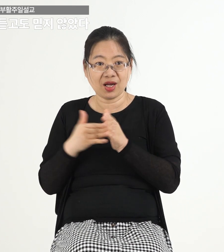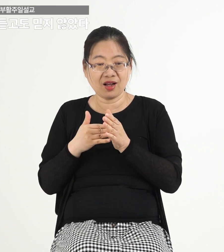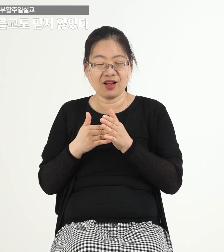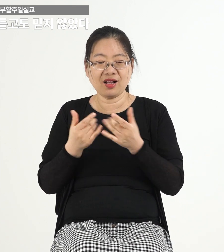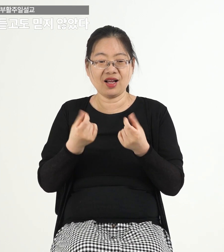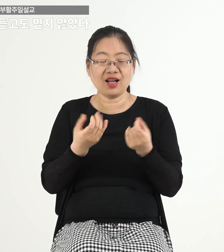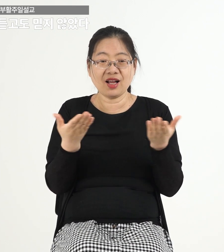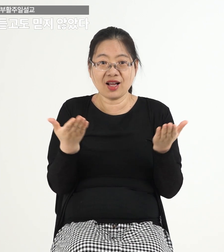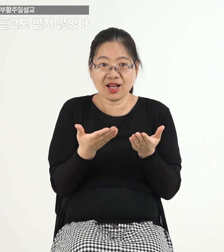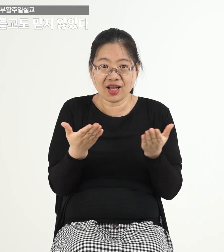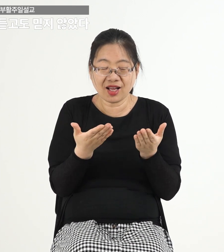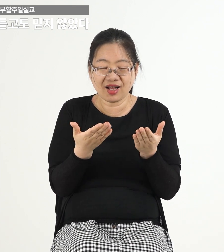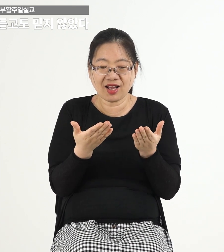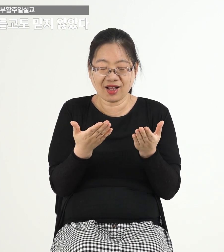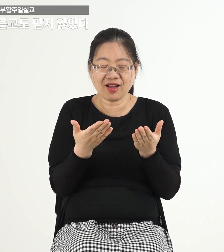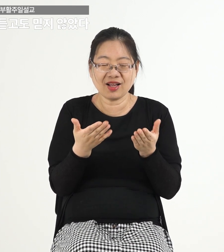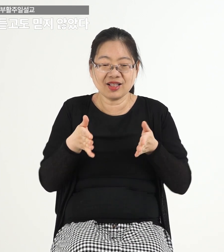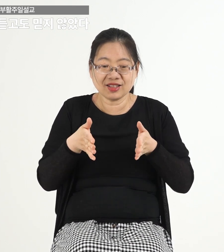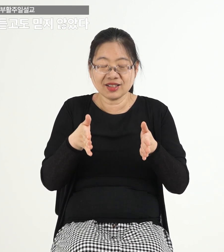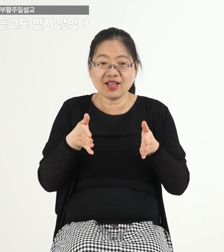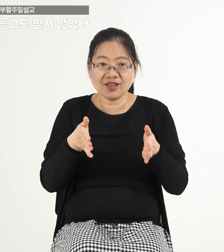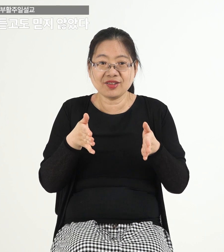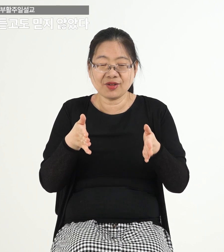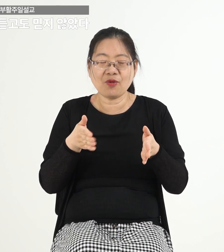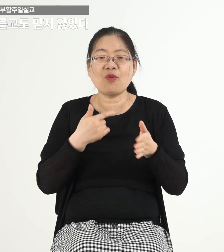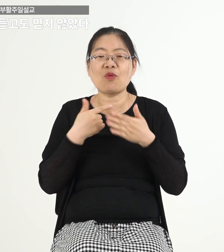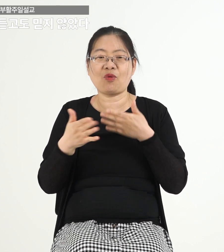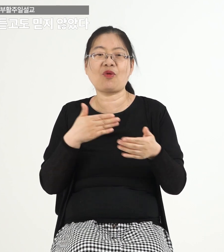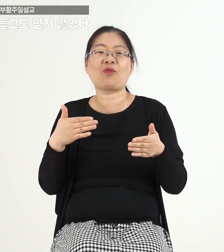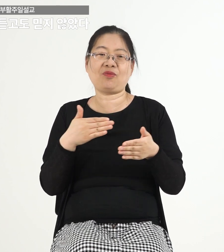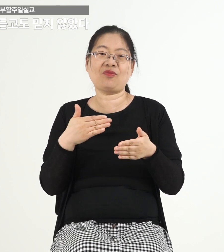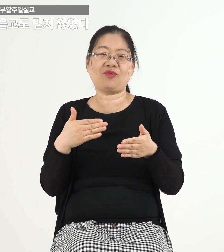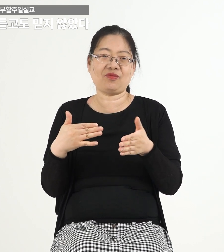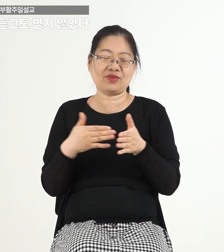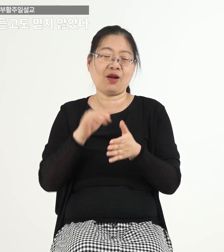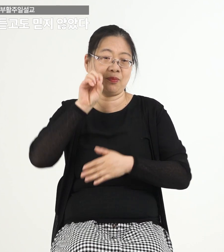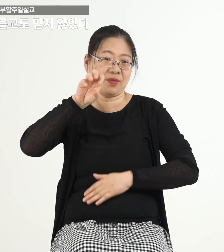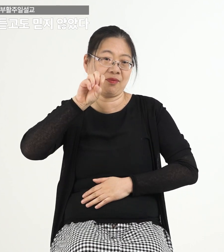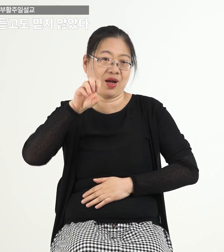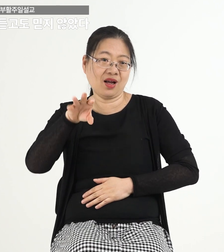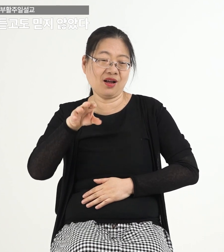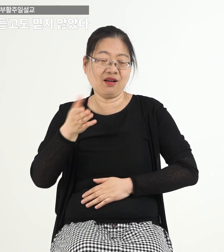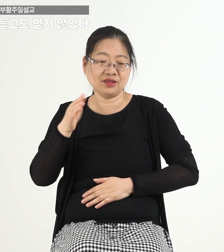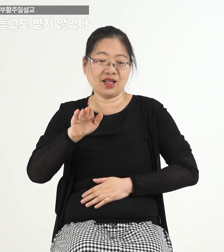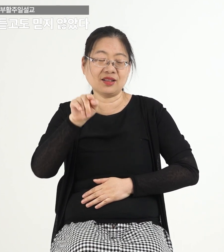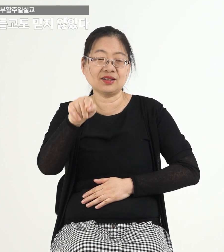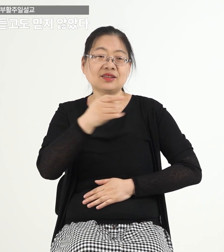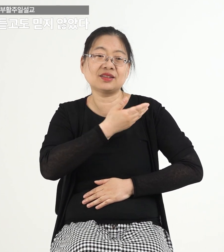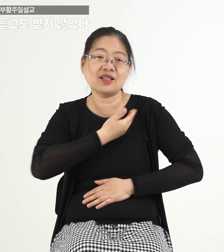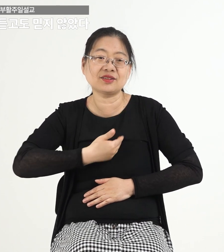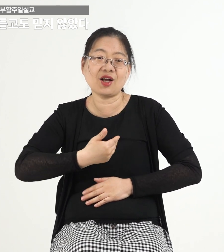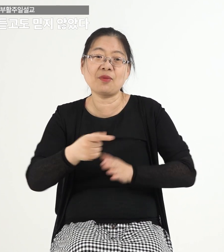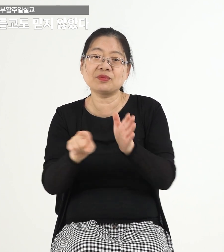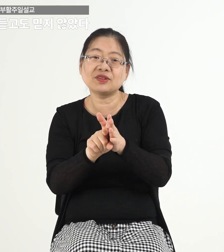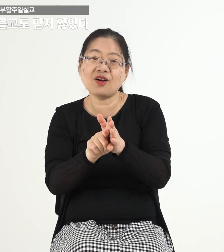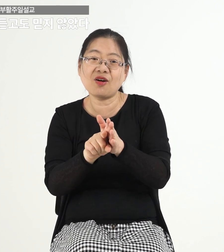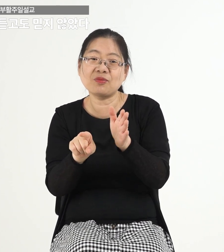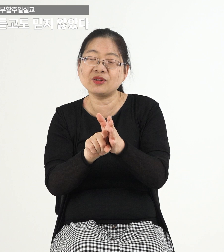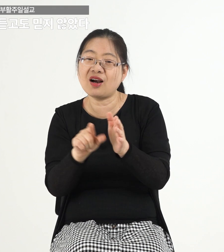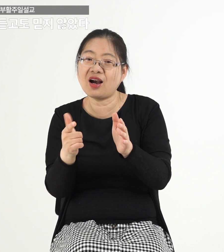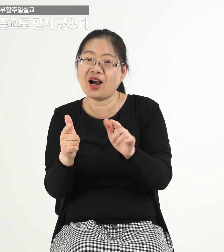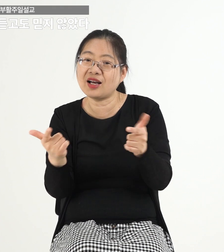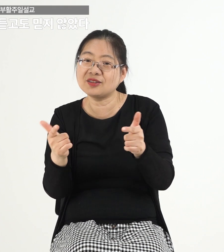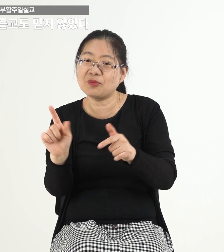이런 일들을 길로정해서 겪었다. 그런데 믿었다고요, 안 믿었다고요? 믿지